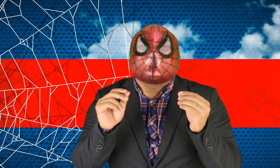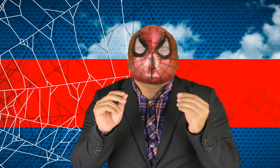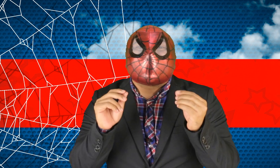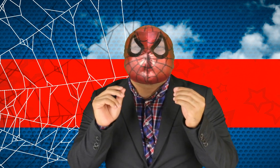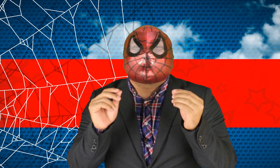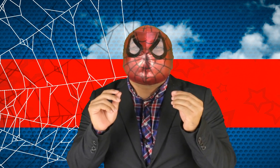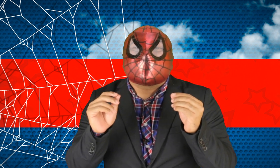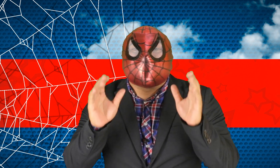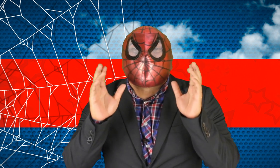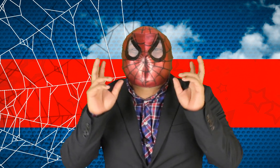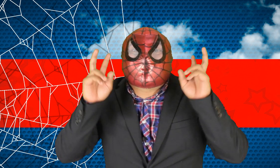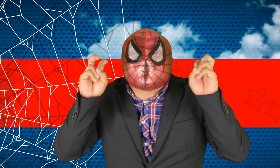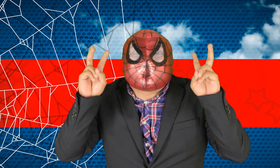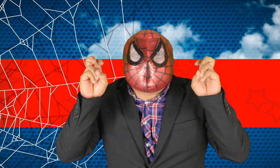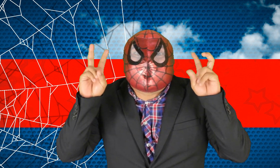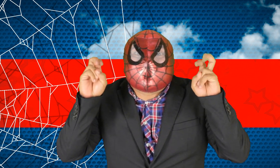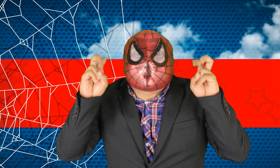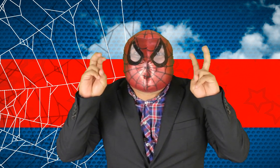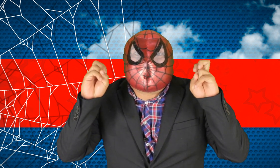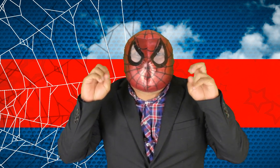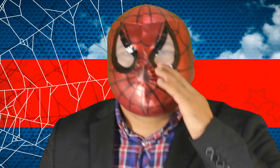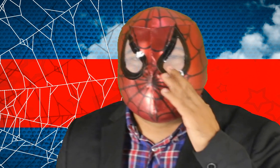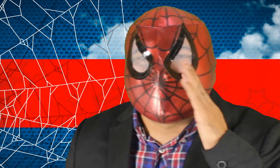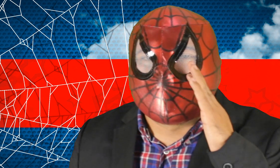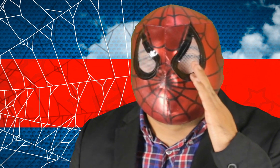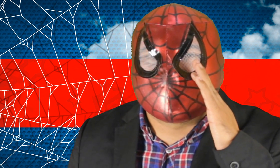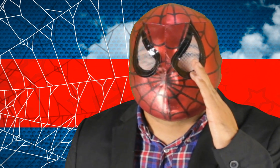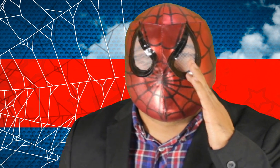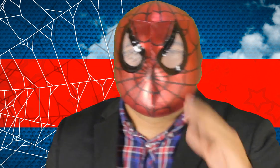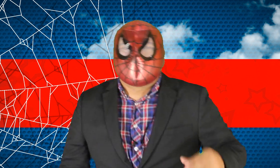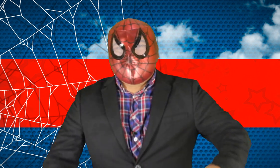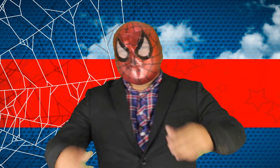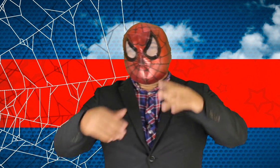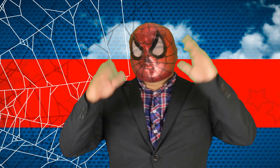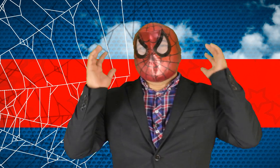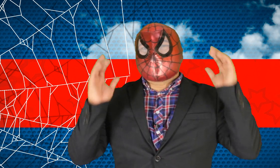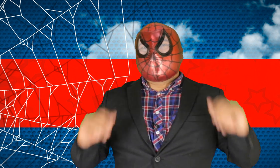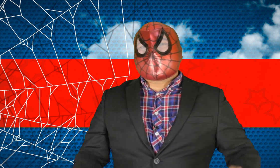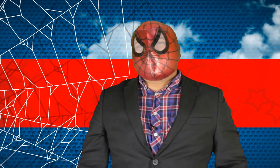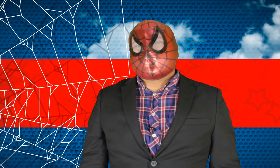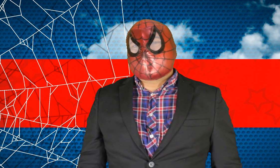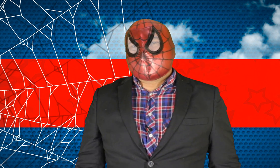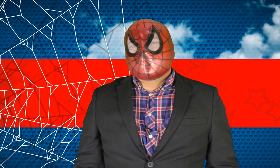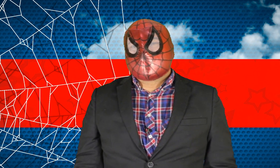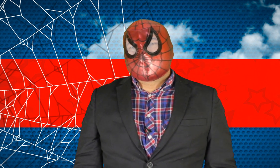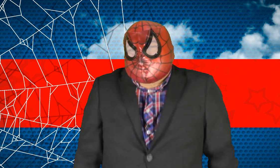de las calles de Centro con concreto hidráulico. Bill Chapopote, para eso mejor yo me clavo el dinero, ¿no? Pues